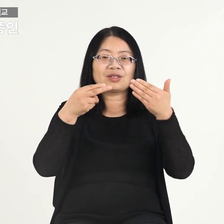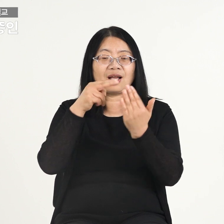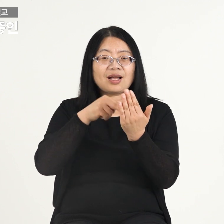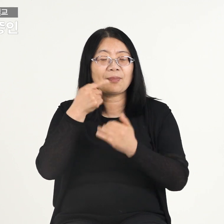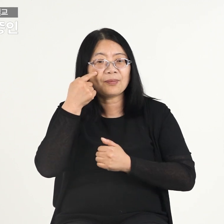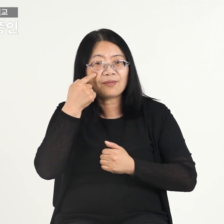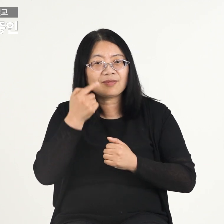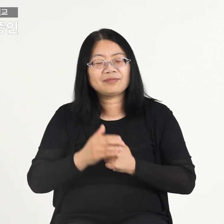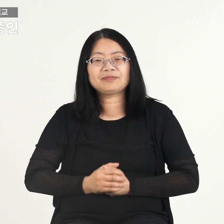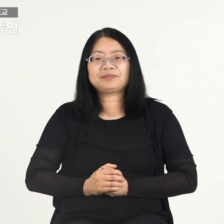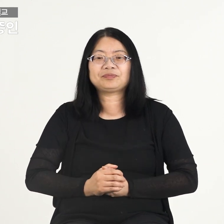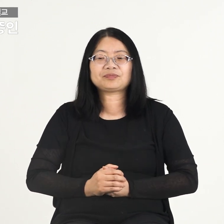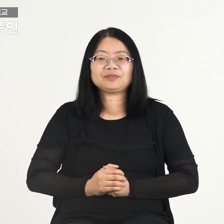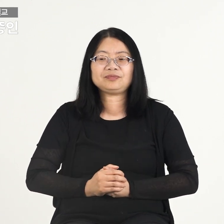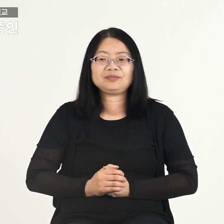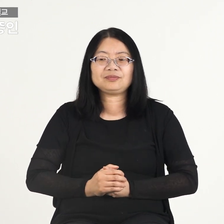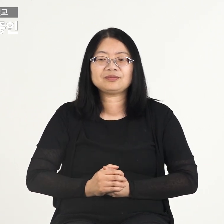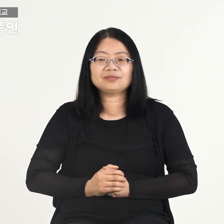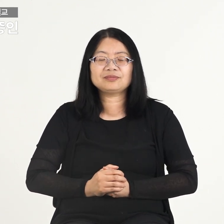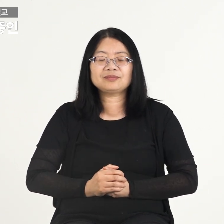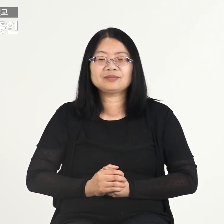9절.